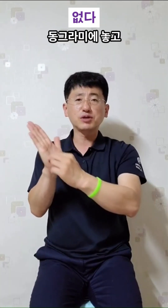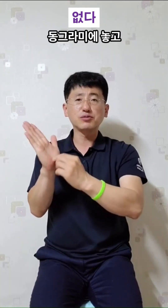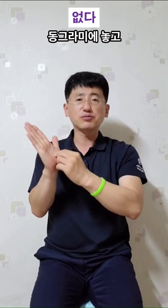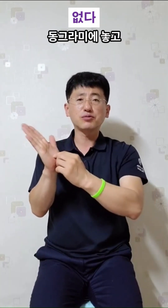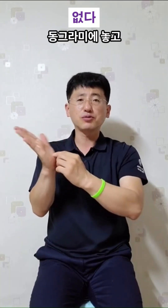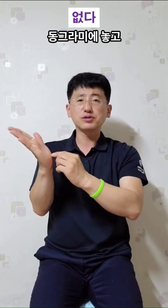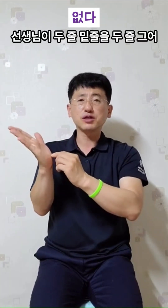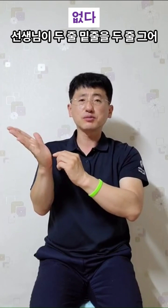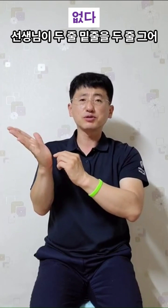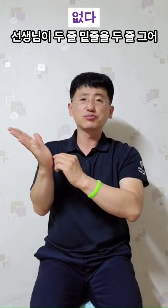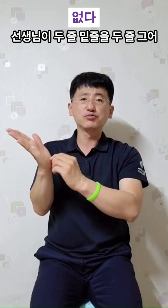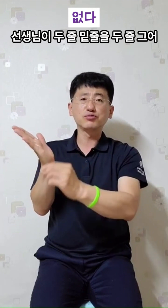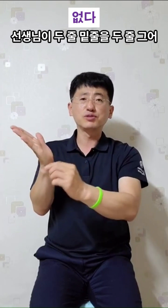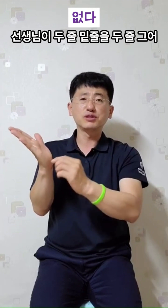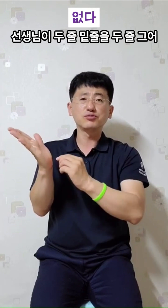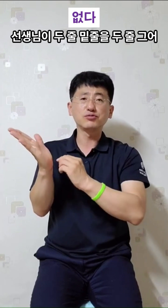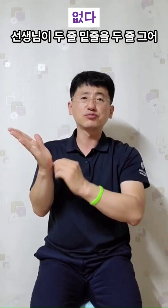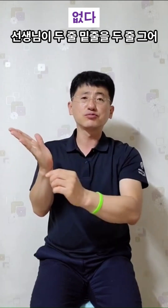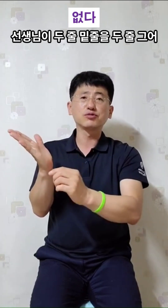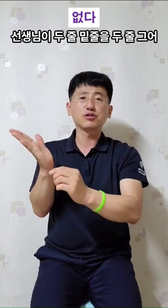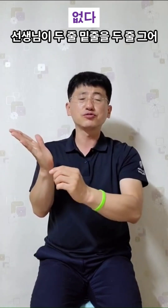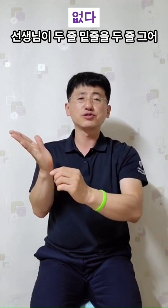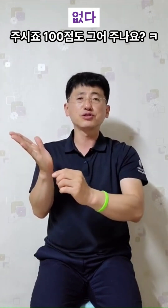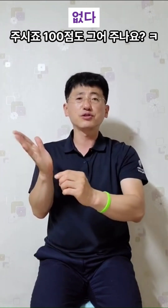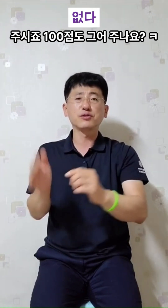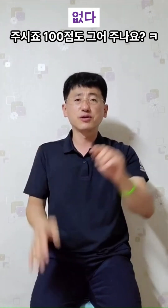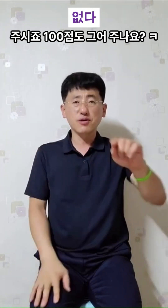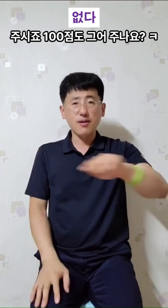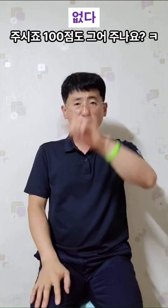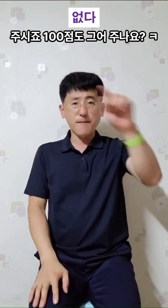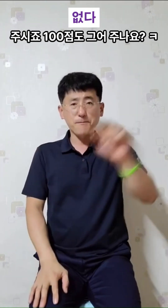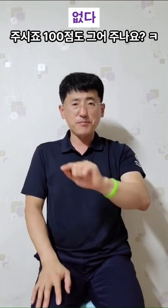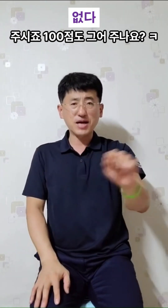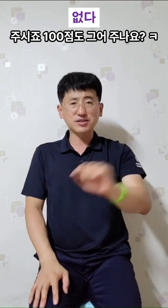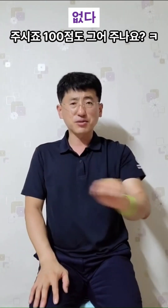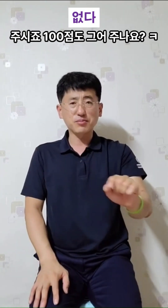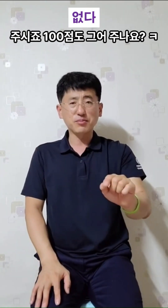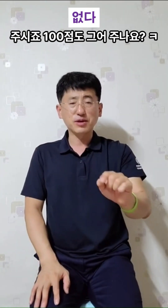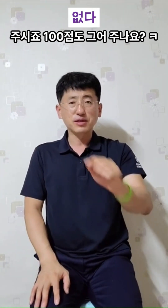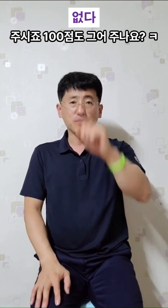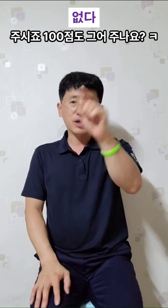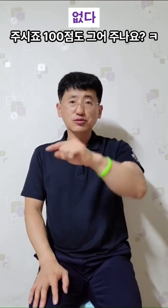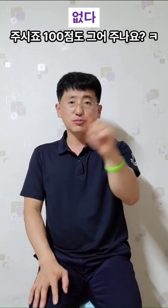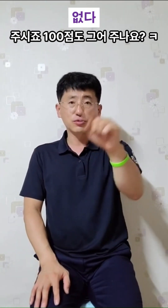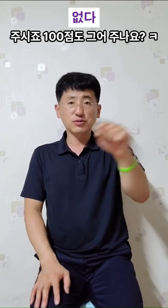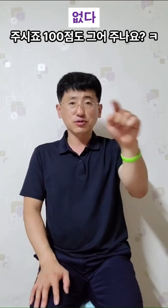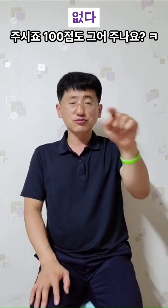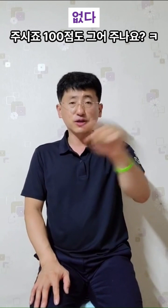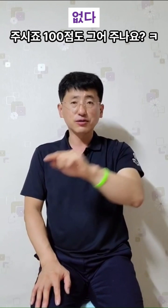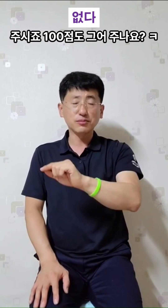동그라미 해놓고 선생님이 밑줄을 두 줄 꺼주시죠? 100점. 100점도 꺼주나요?